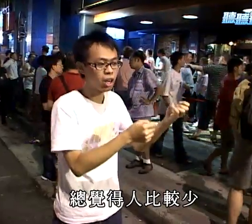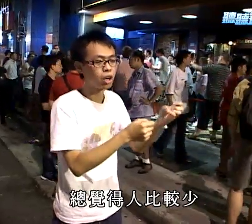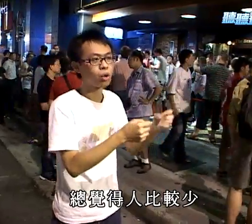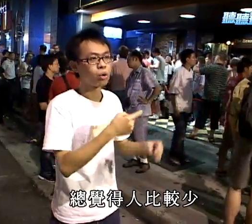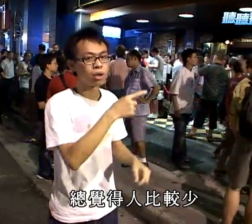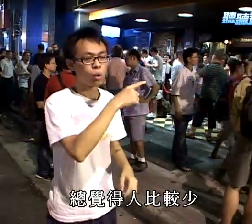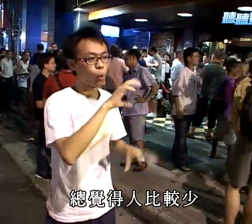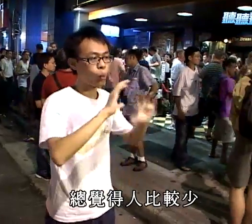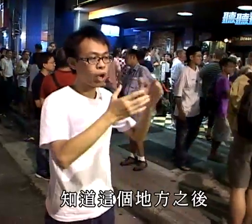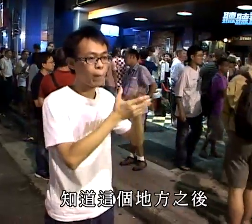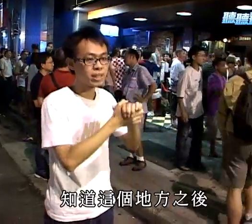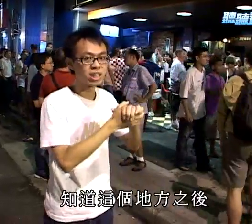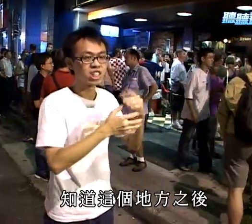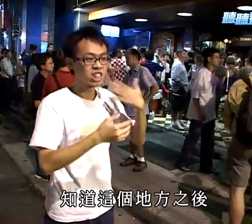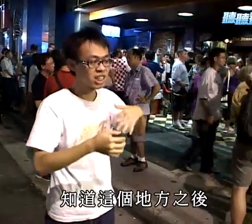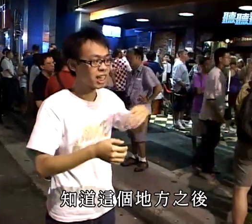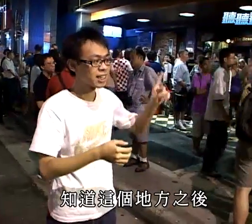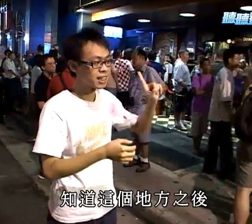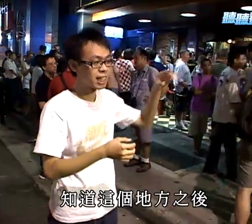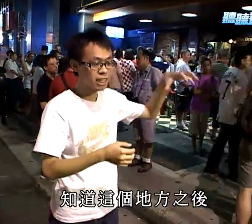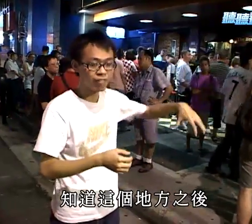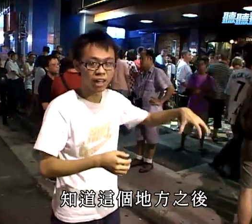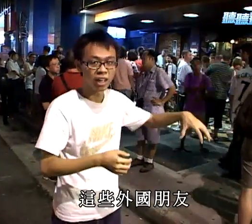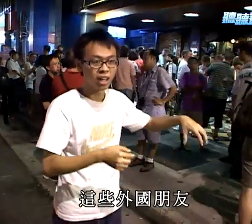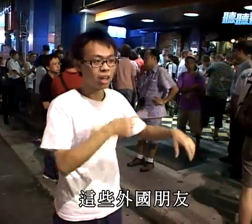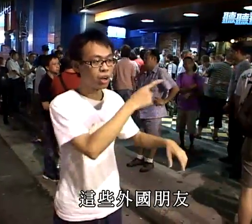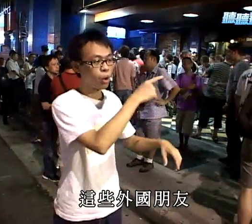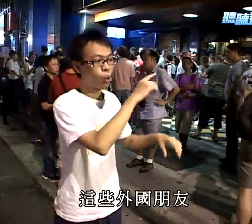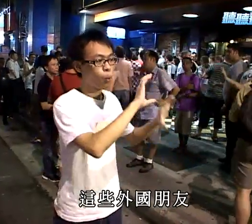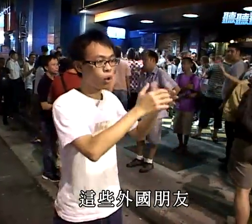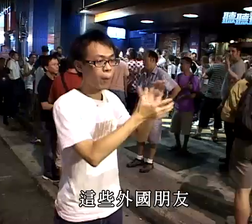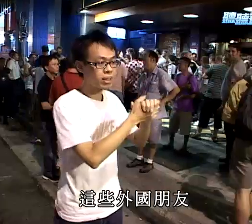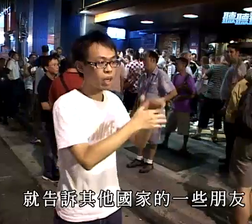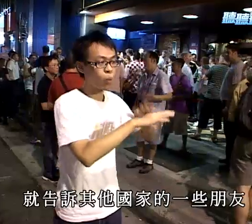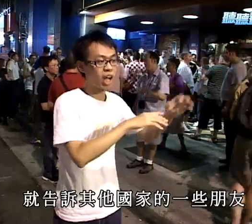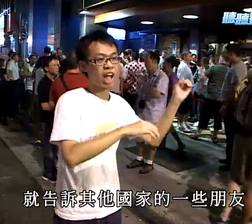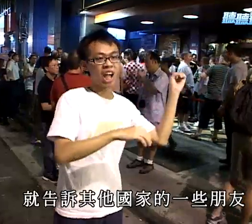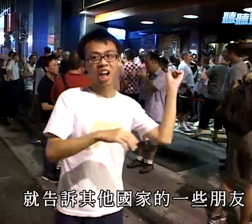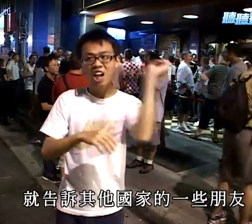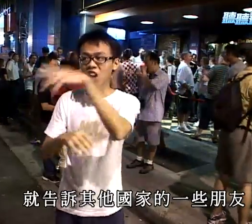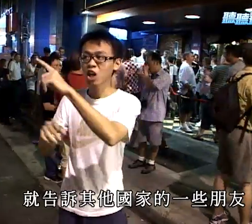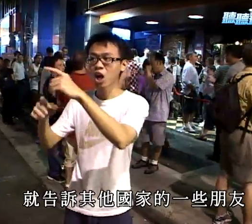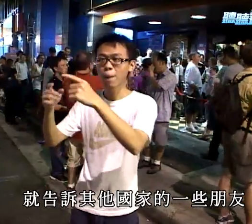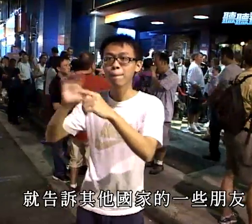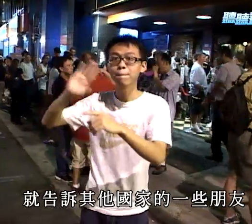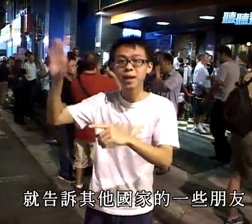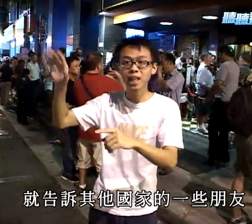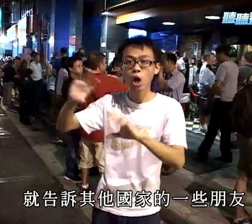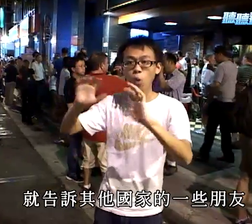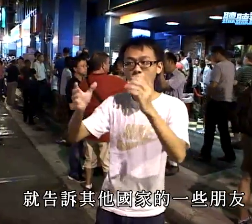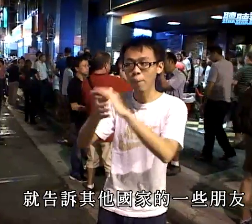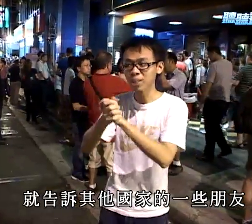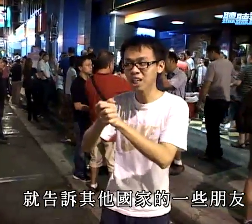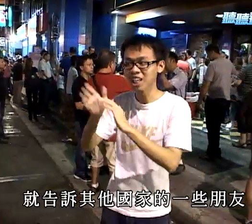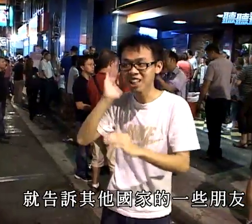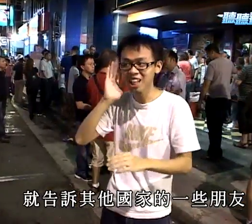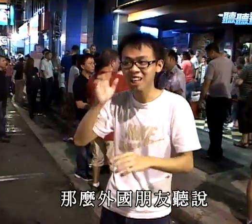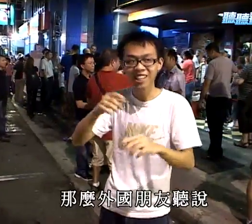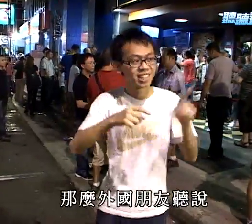少。知道这个地方之后，这些外国朋友就告诉其他国家的一些朋友。那么外国